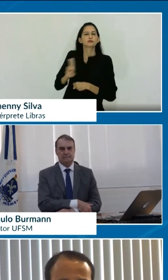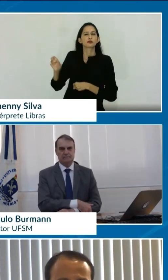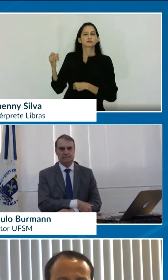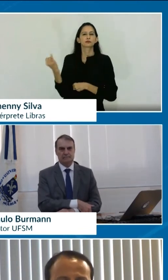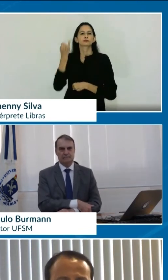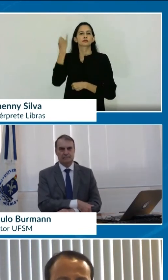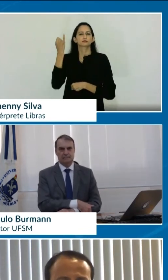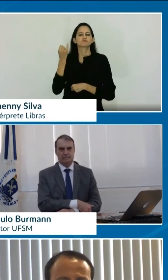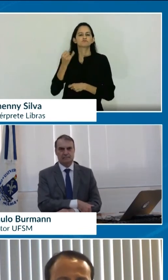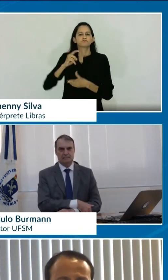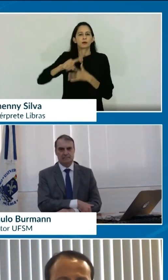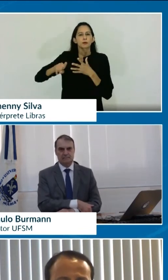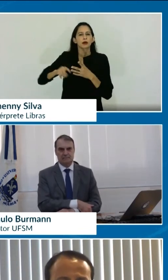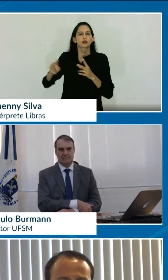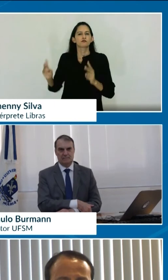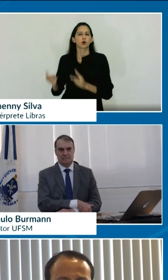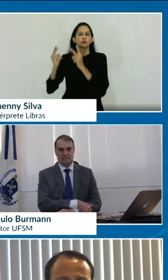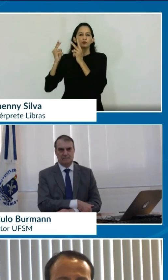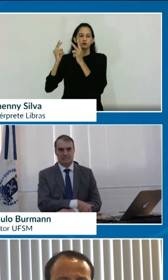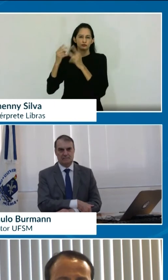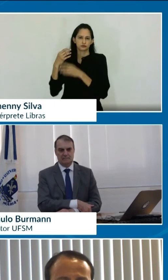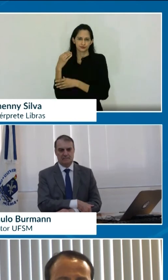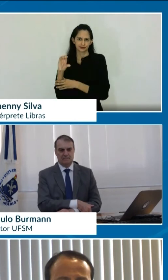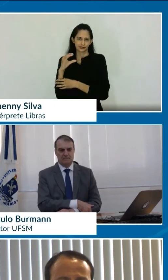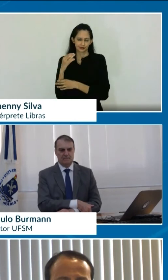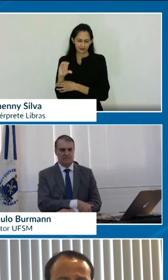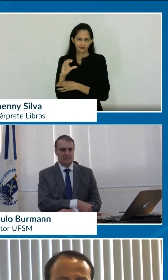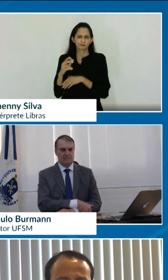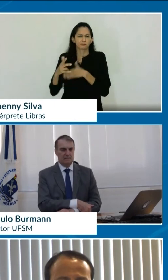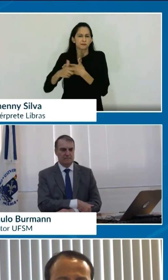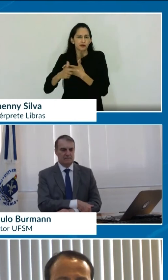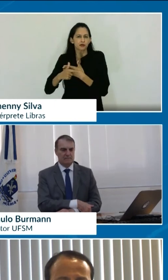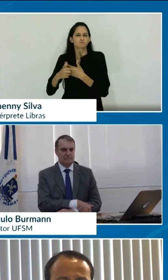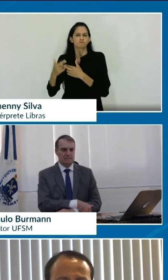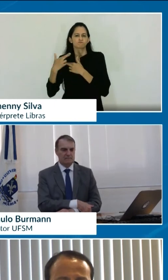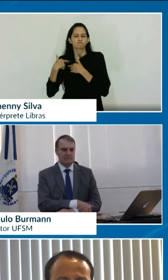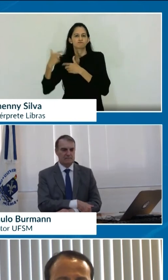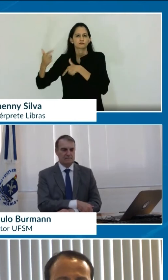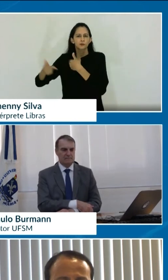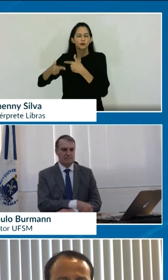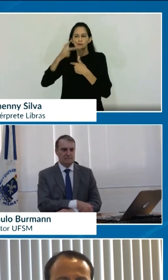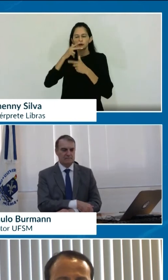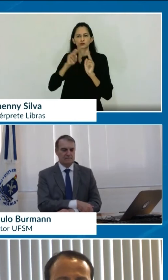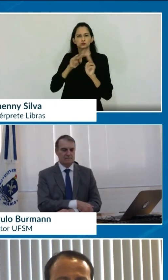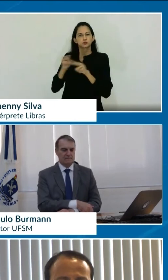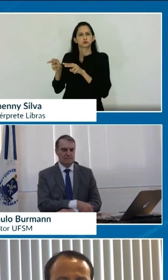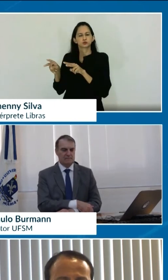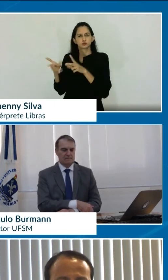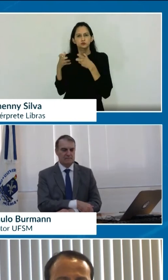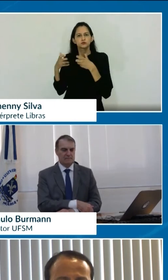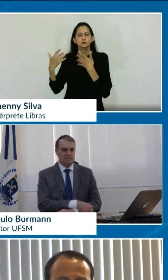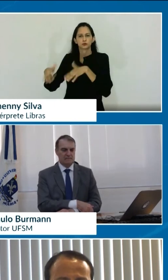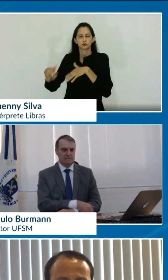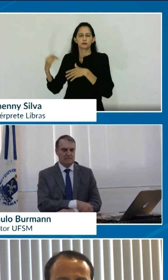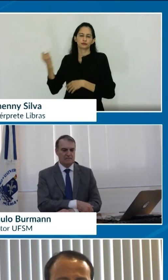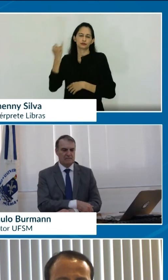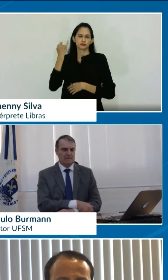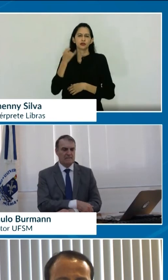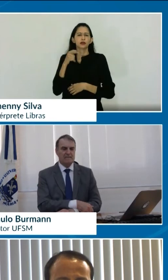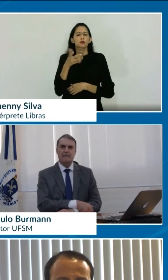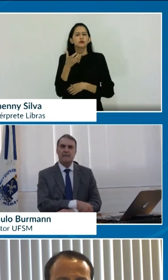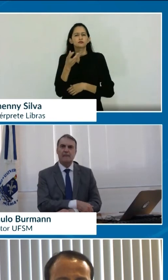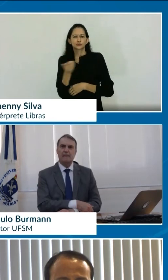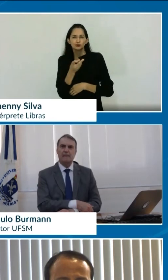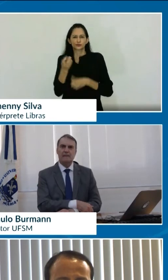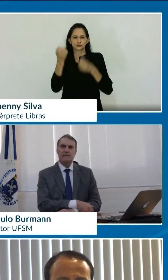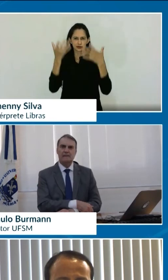uma maior valorização da ciência e do papel da universidade. Eu queria ouvir vocês, professores, como que a sociedade em geral,